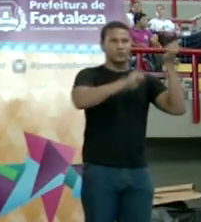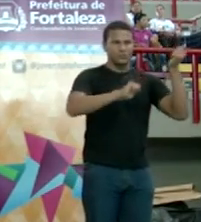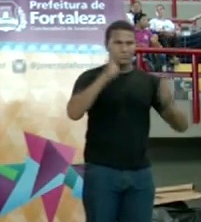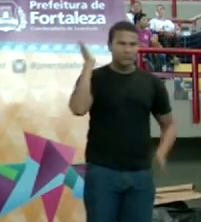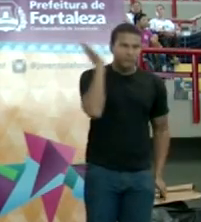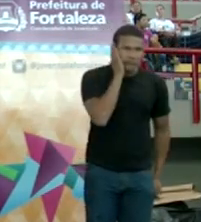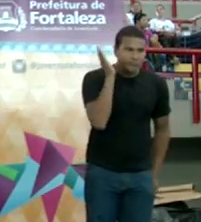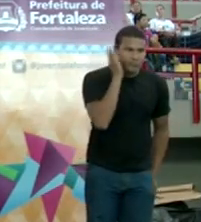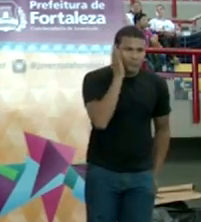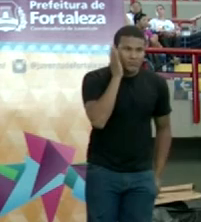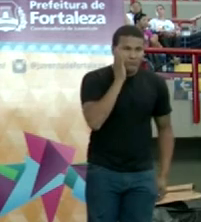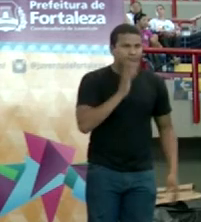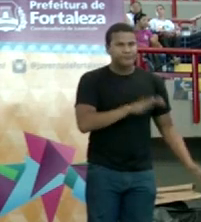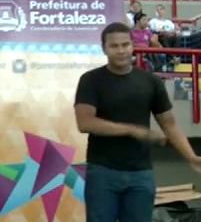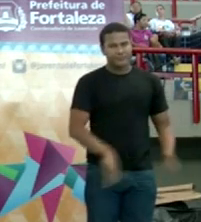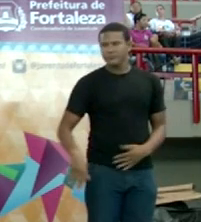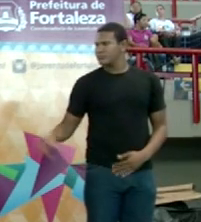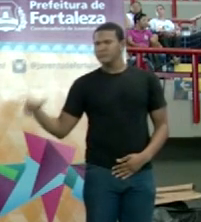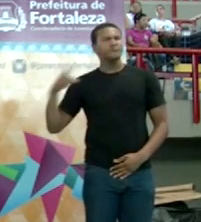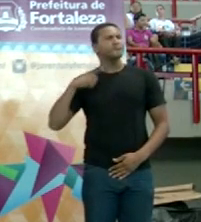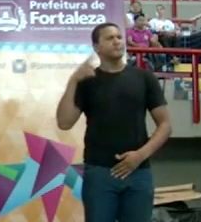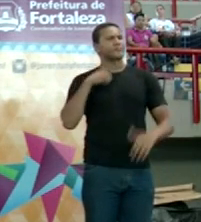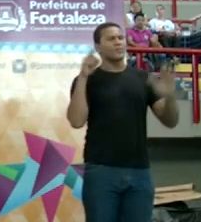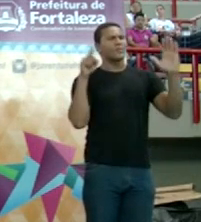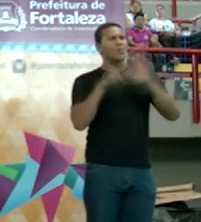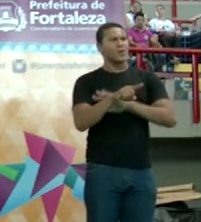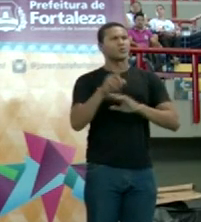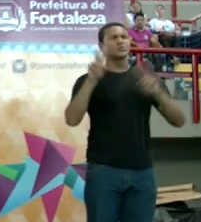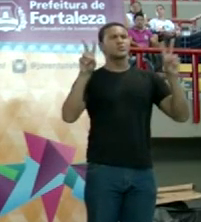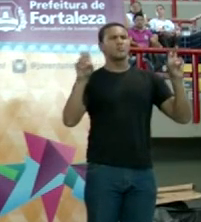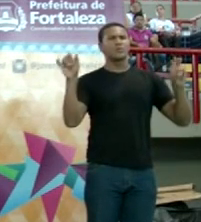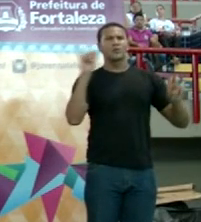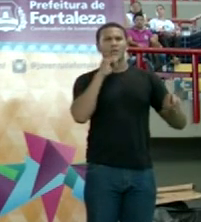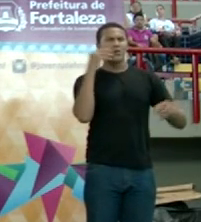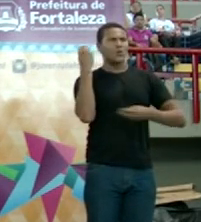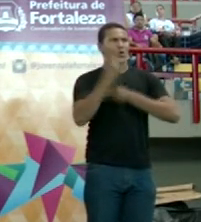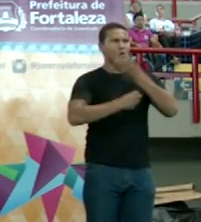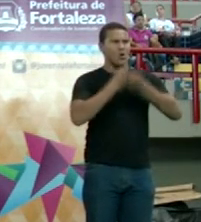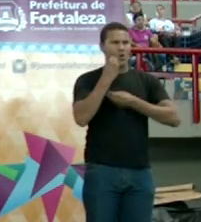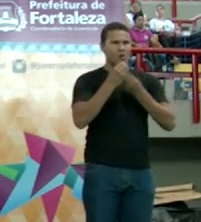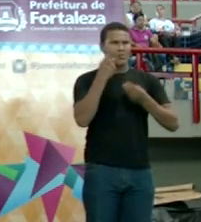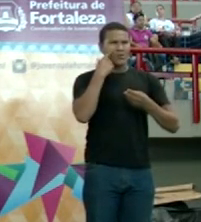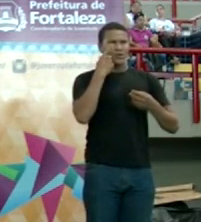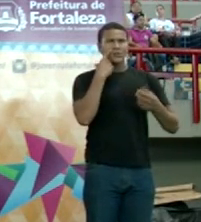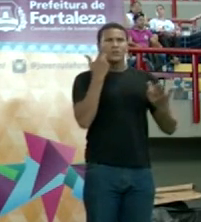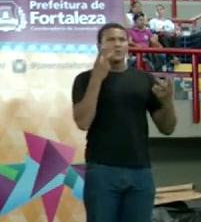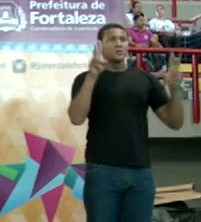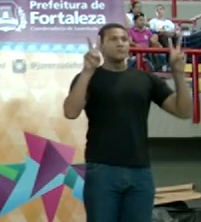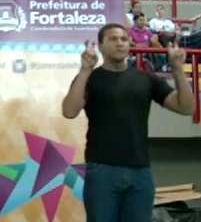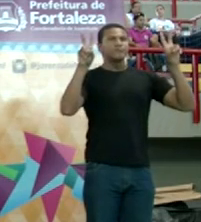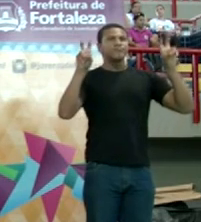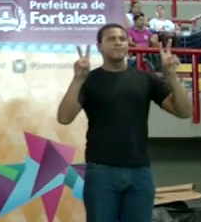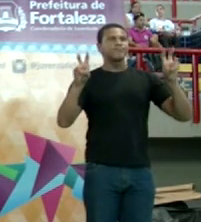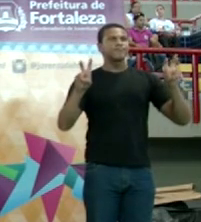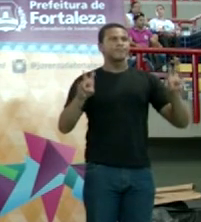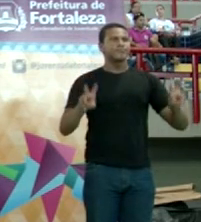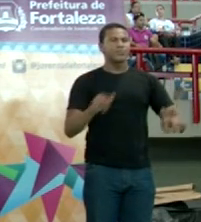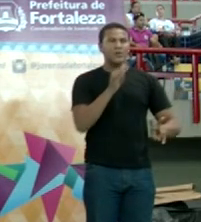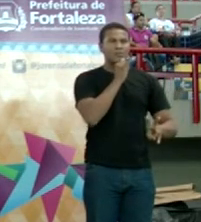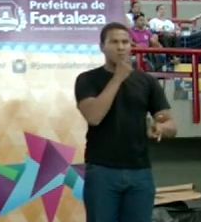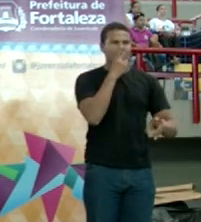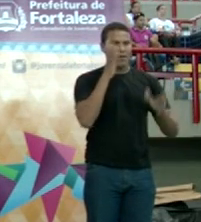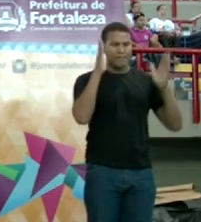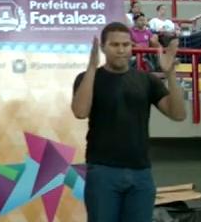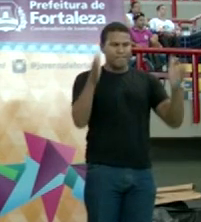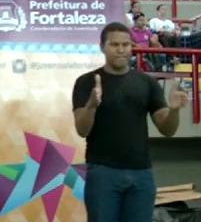Tem um aluno que está me perguntando qual a melhor forma para abordar mais de um período sem ficar